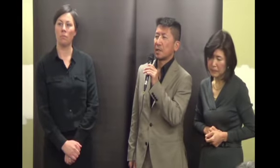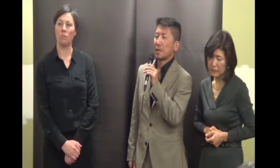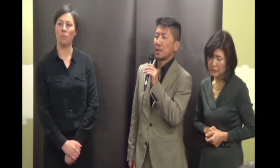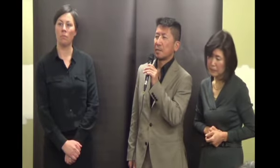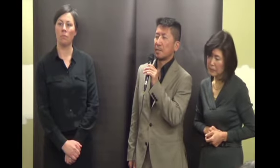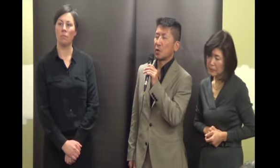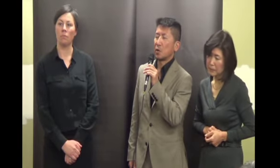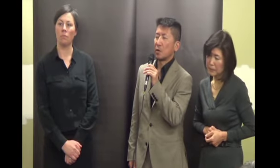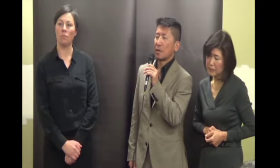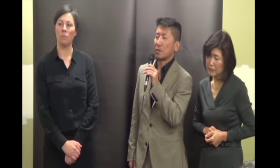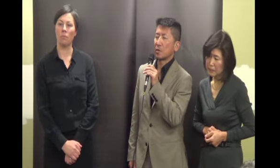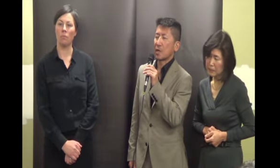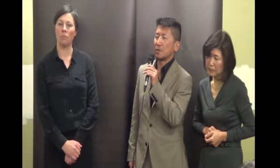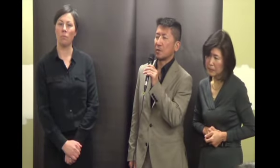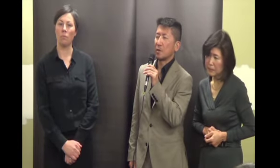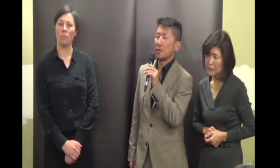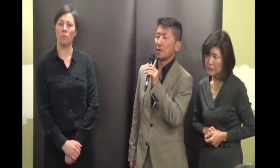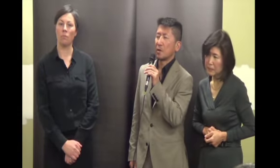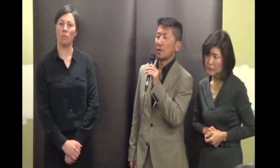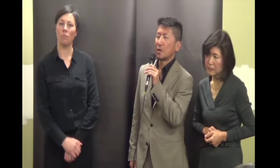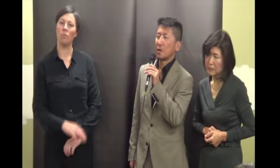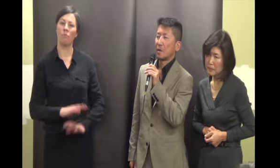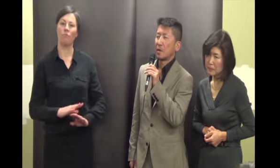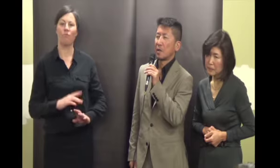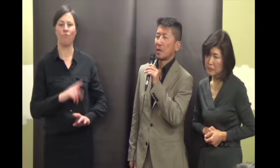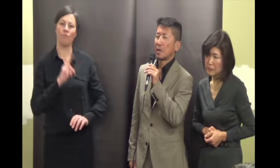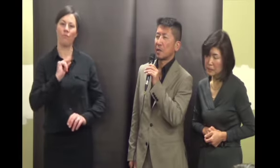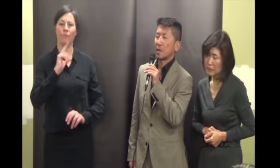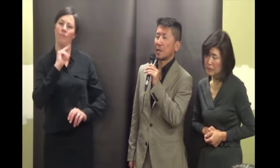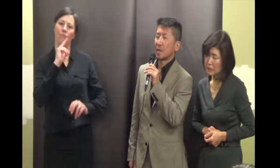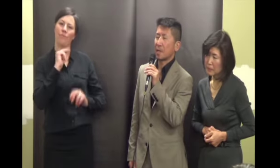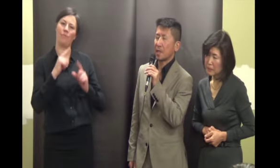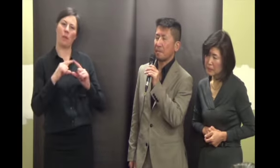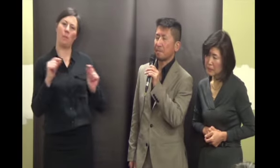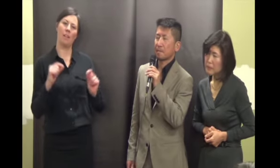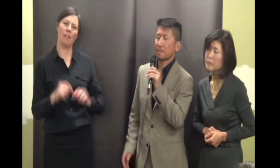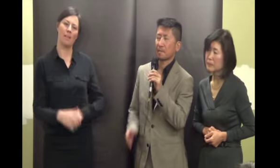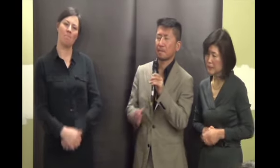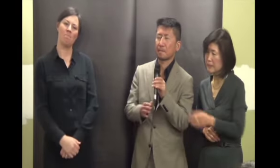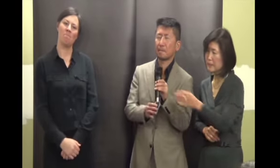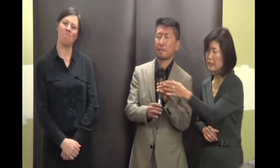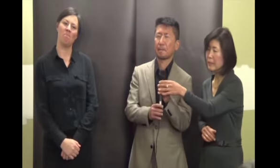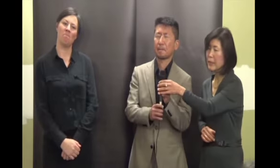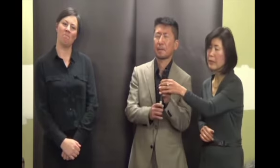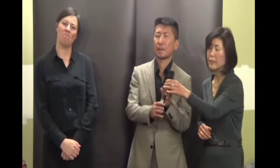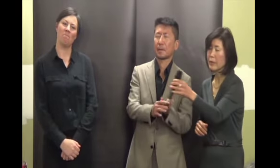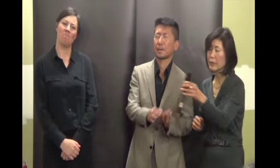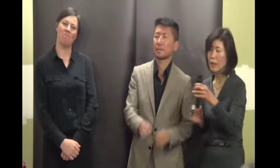に盲導犬を使う人も出てきました。